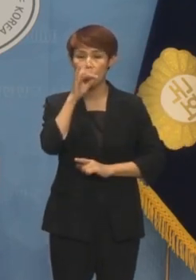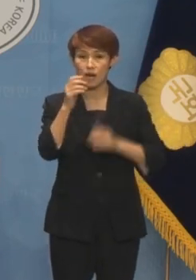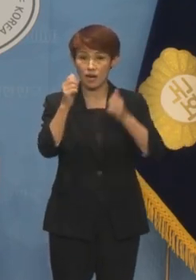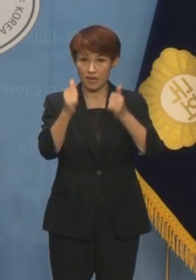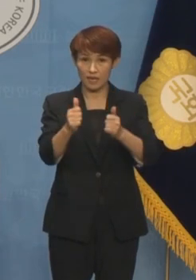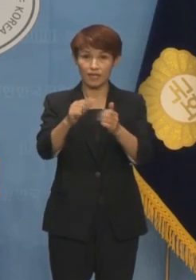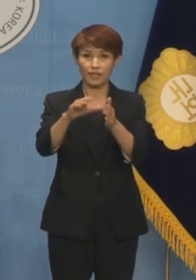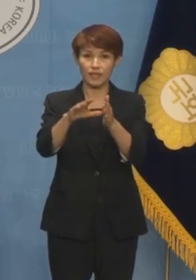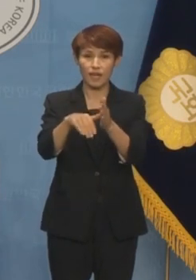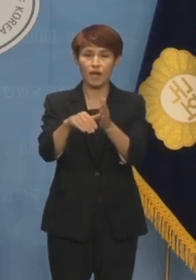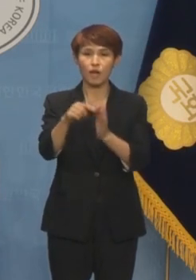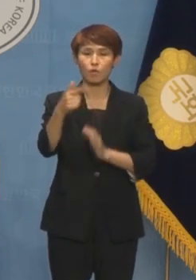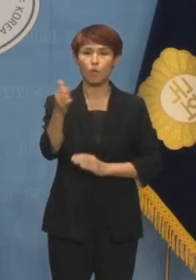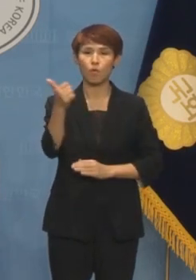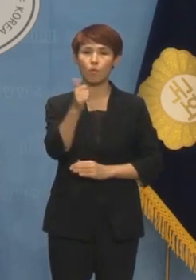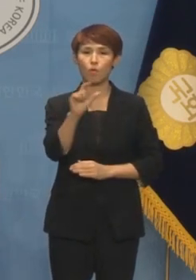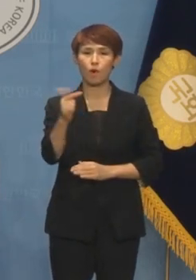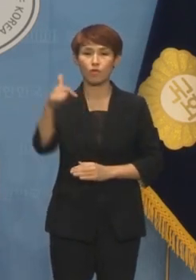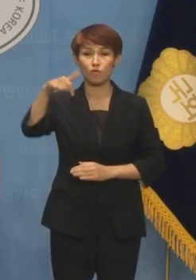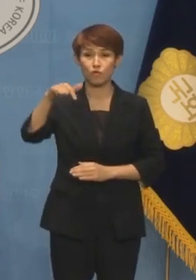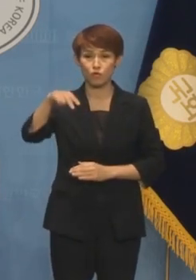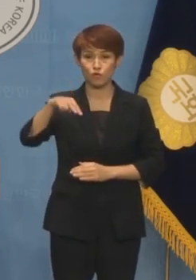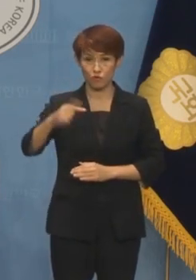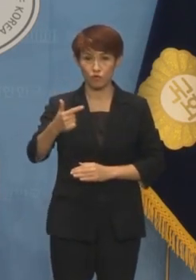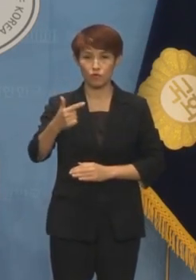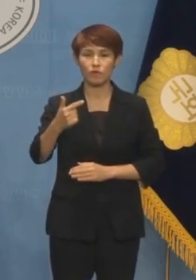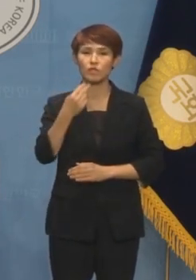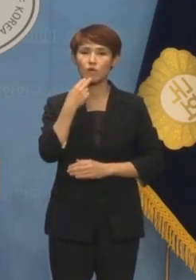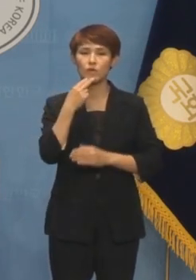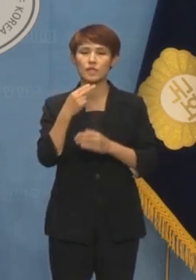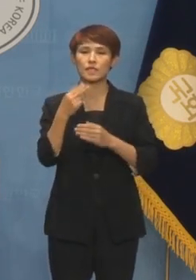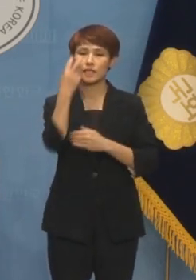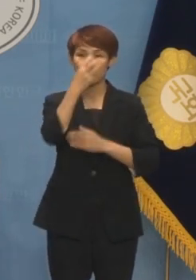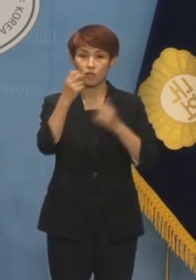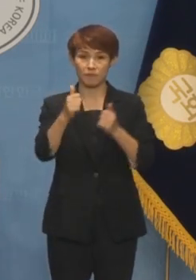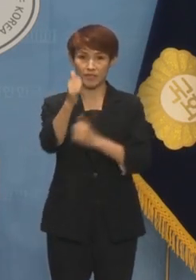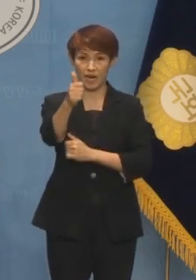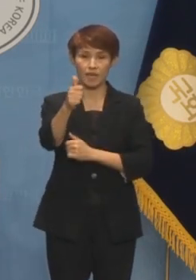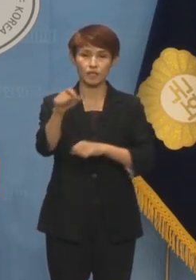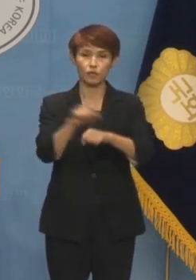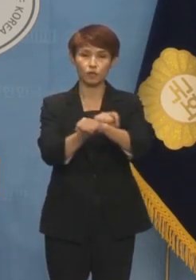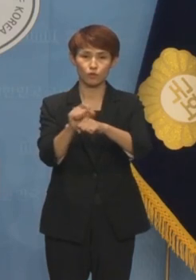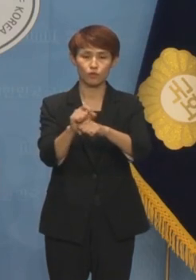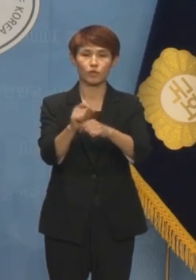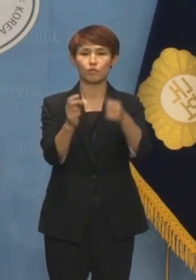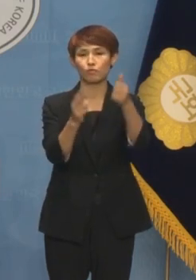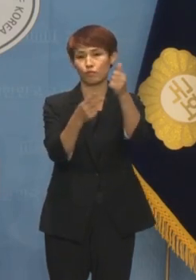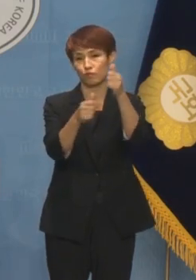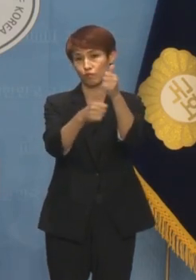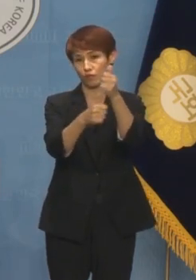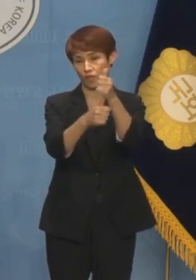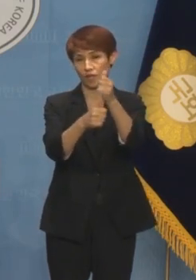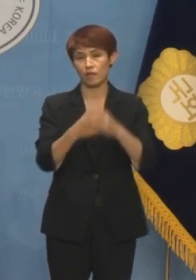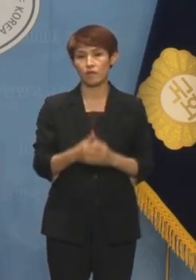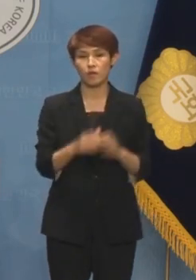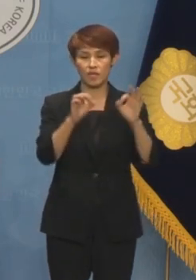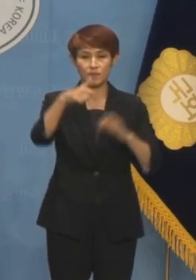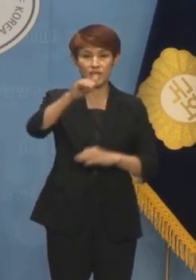시절 노한균 당시 서울지검장, 권오성 서울중앙지검 특수 2부장,